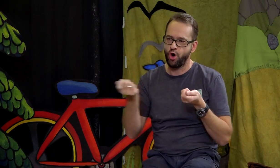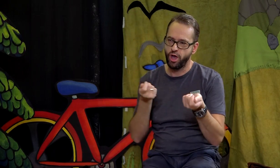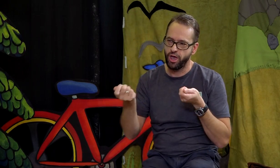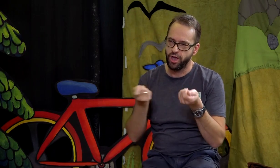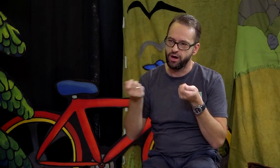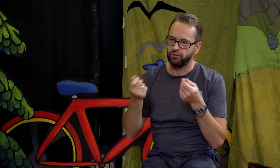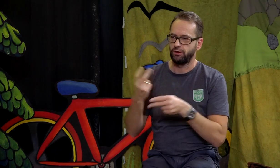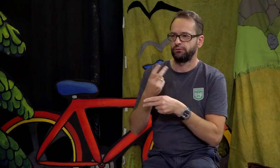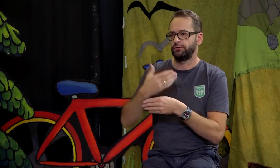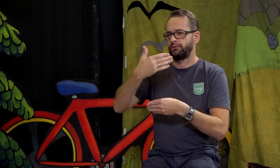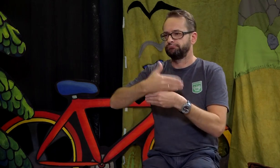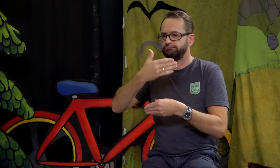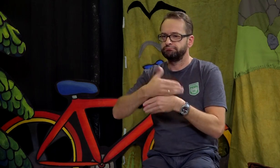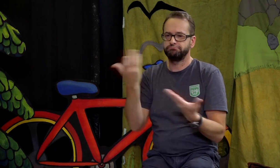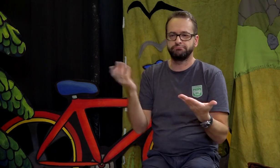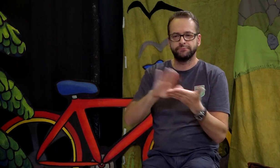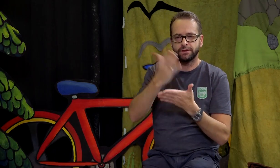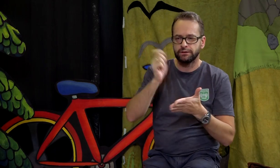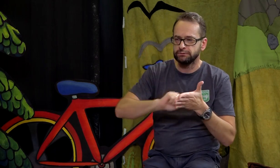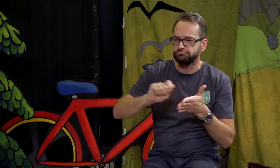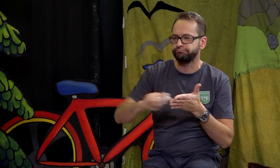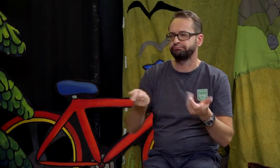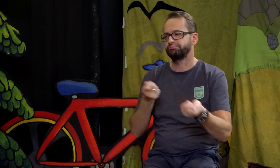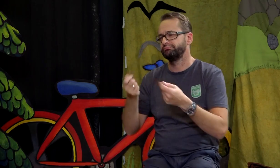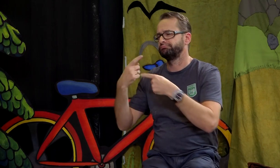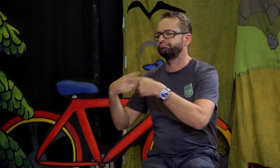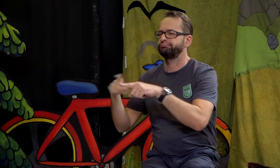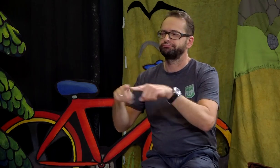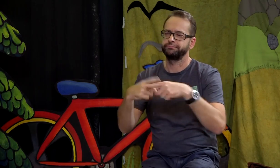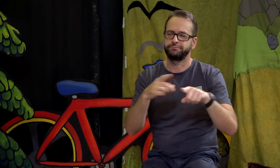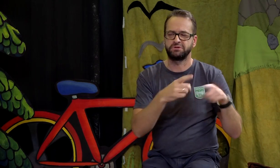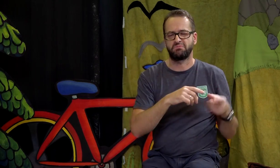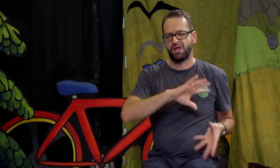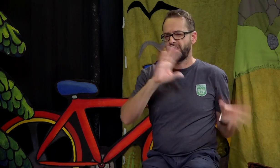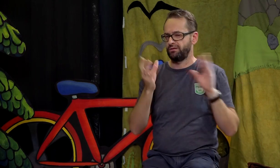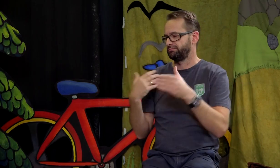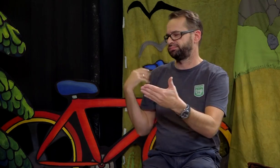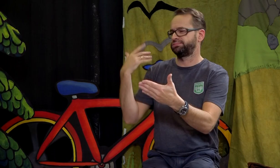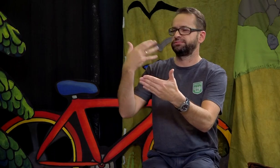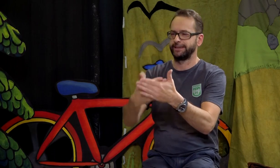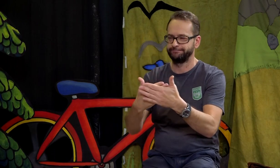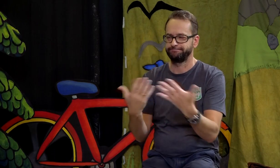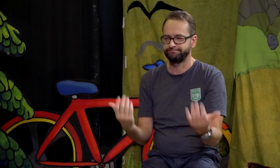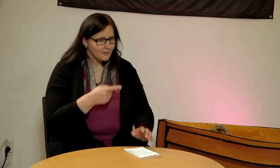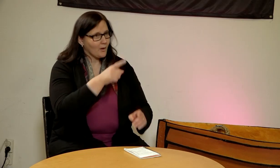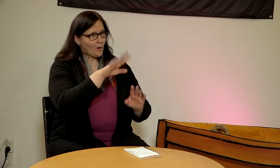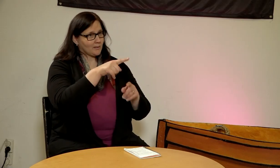parin ja käännyin ohjaamaan enemmän runoutta, näytelmiä ja muita asioita ihan tähän asti. Olet